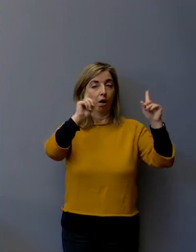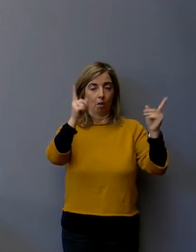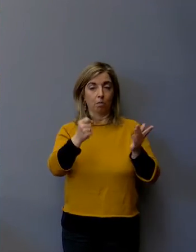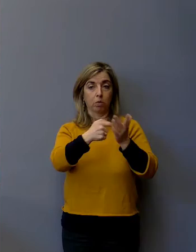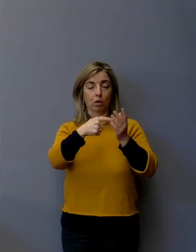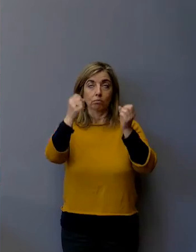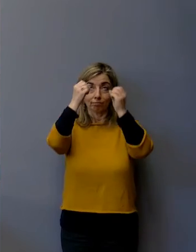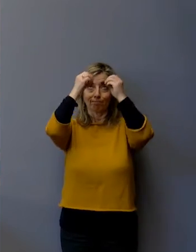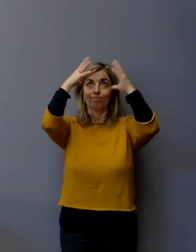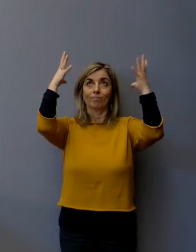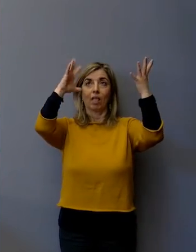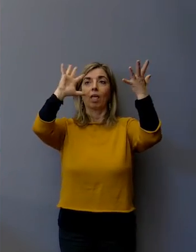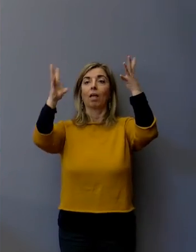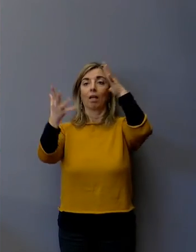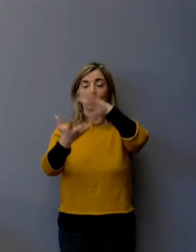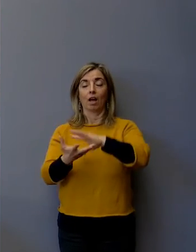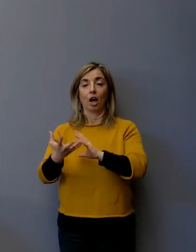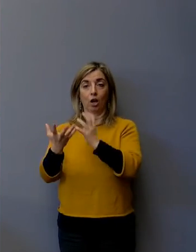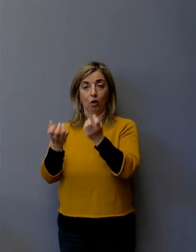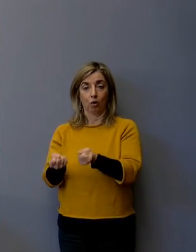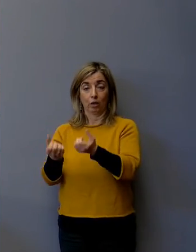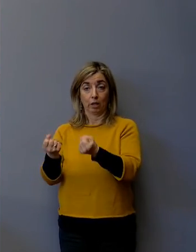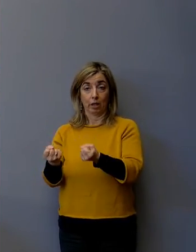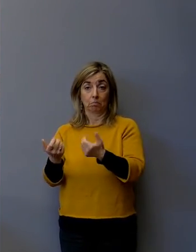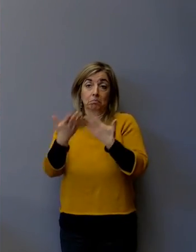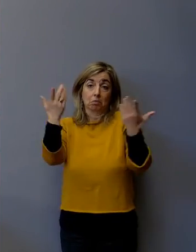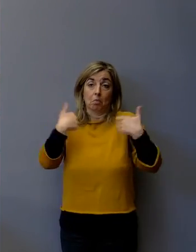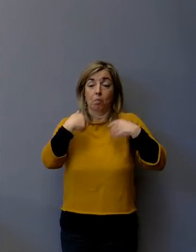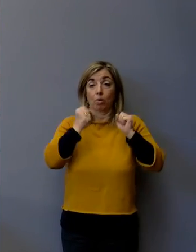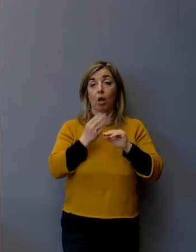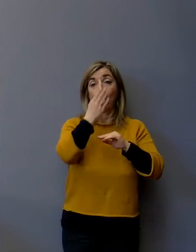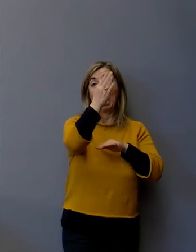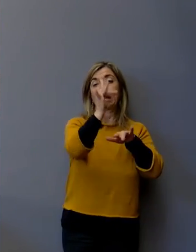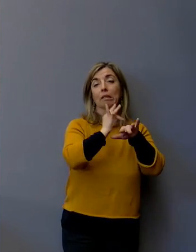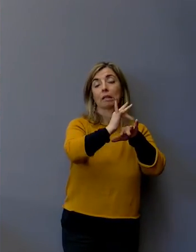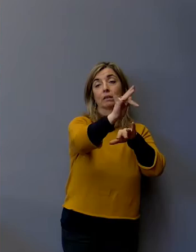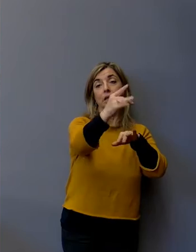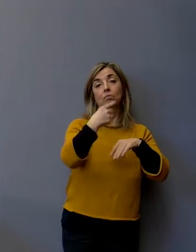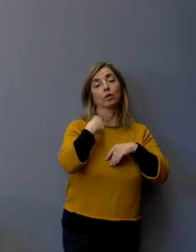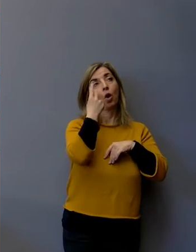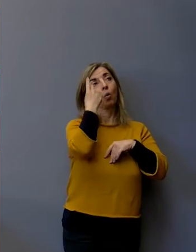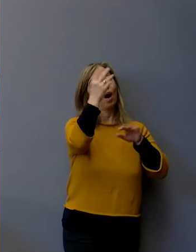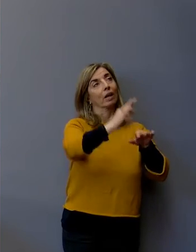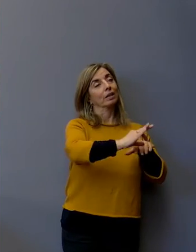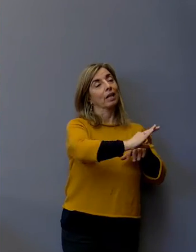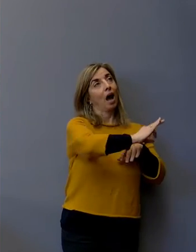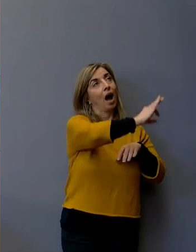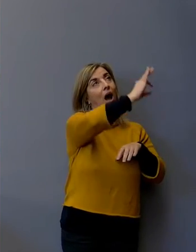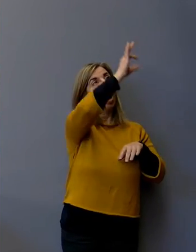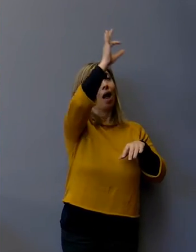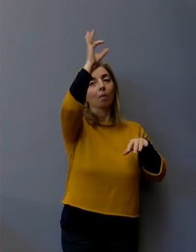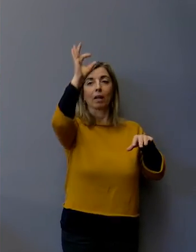visioni perché se no io vado nel deserto ma da vedere il tramonto e l'alba nel deserto e adesso non ci vado nel deserto e noi